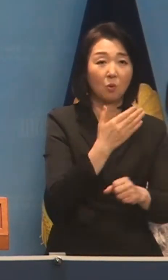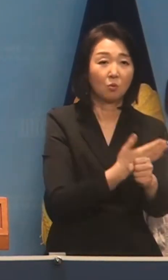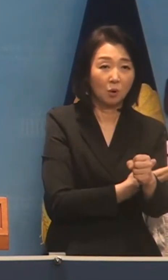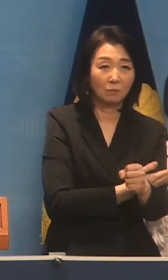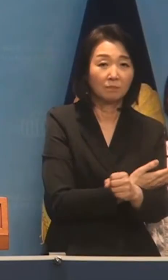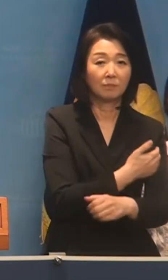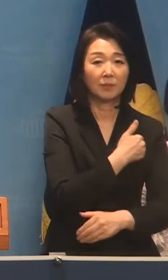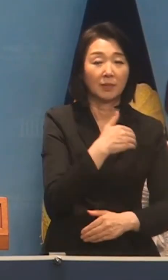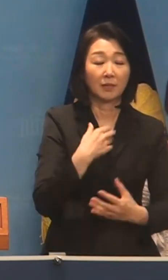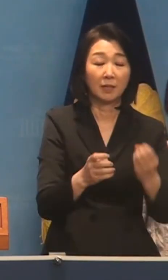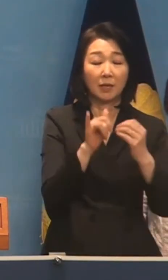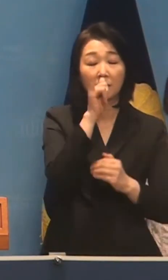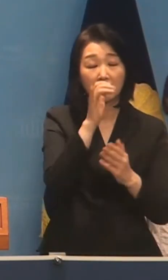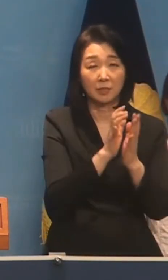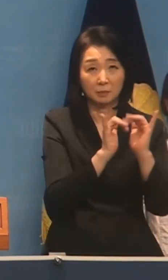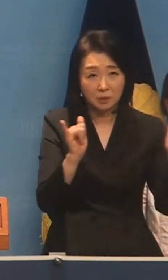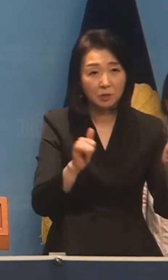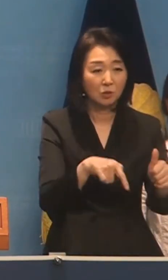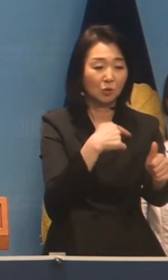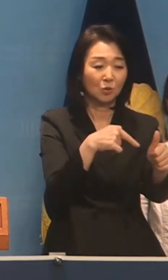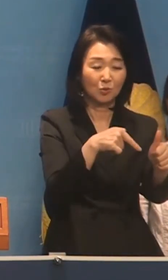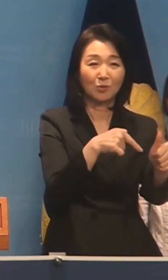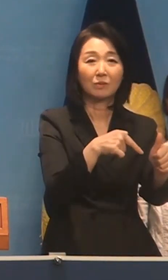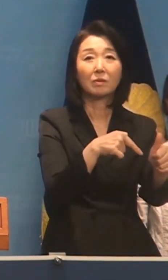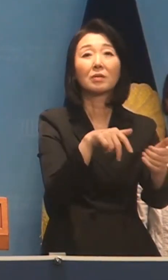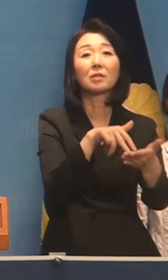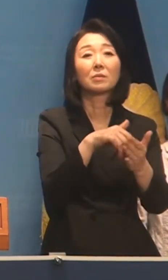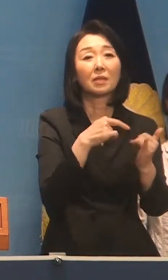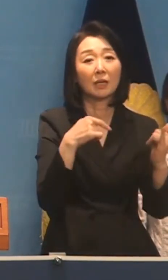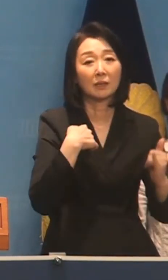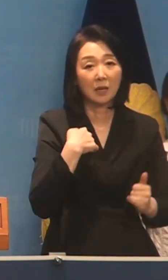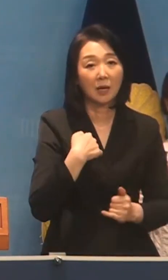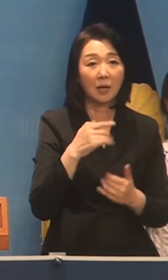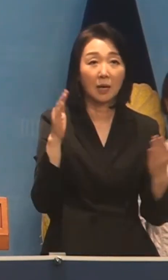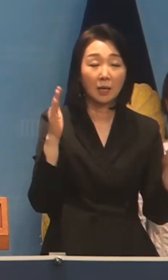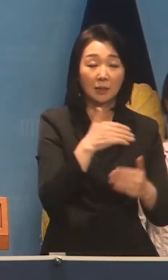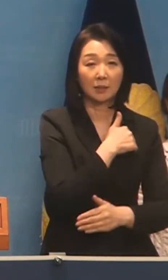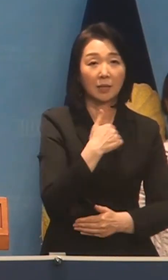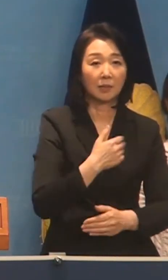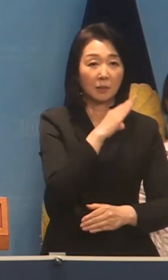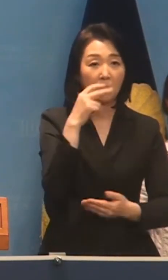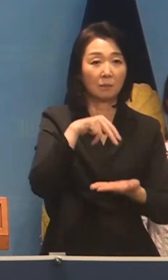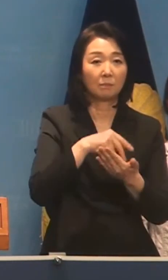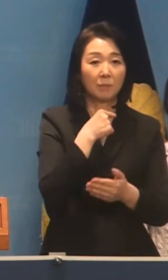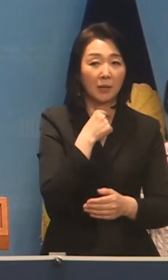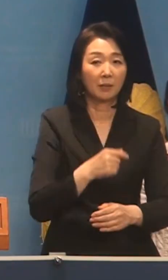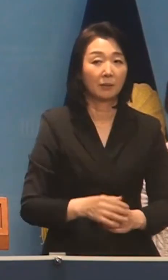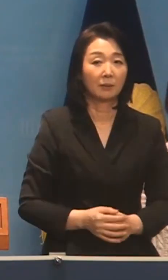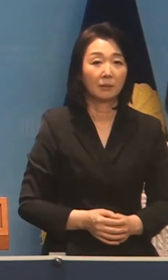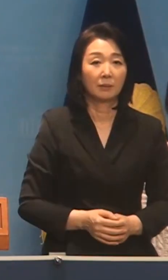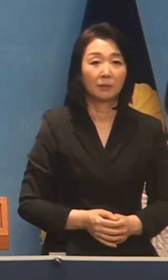당당히 행사하는 시민이자 교육자로서 학생들 앞에 당당하게 바로서고 싶습니다.